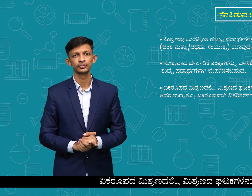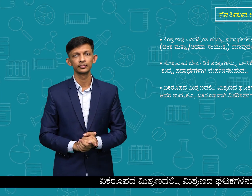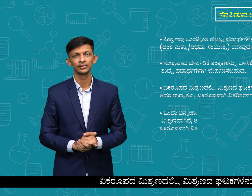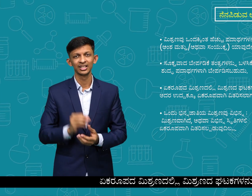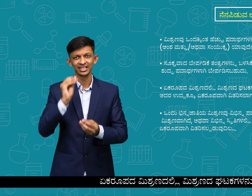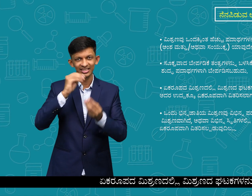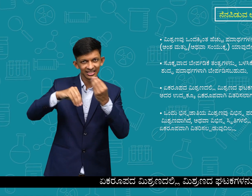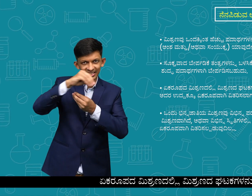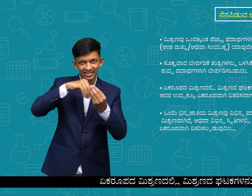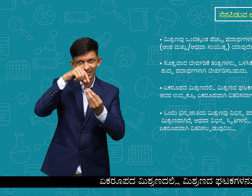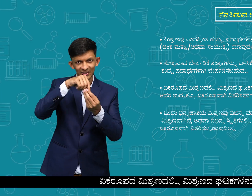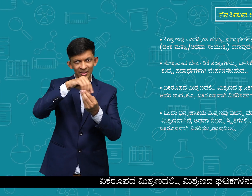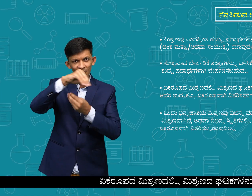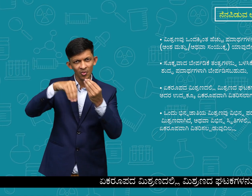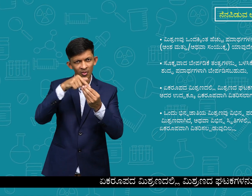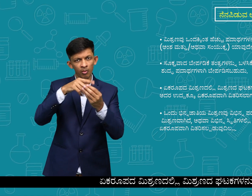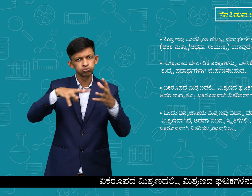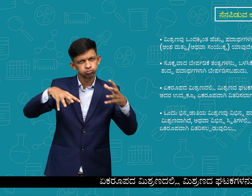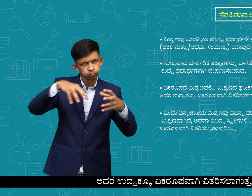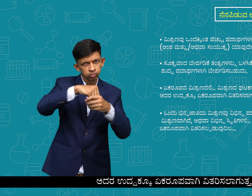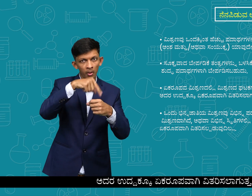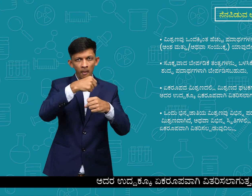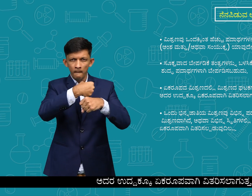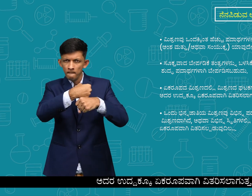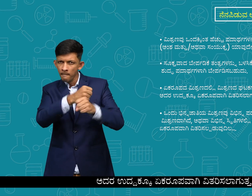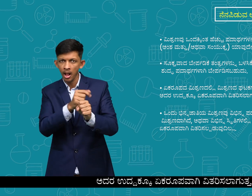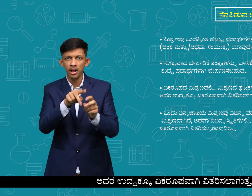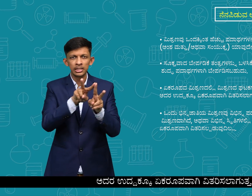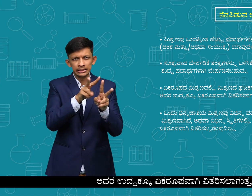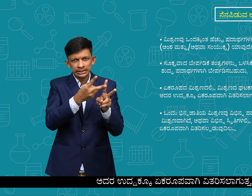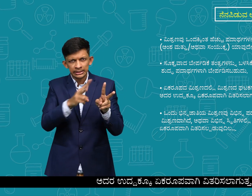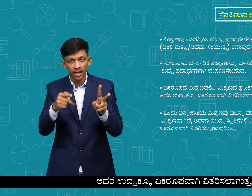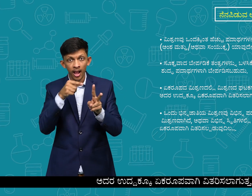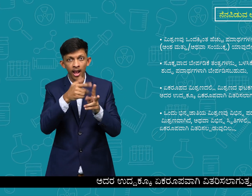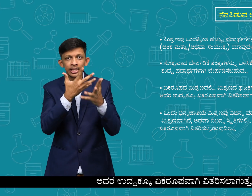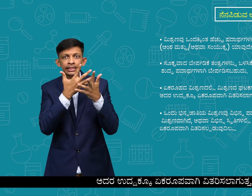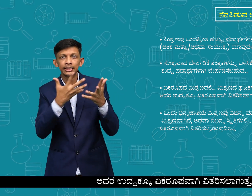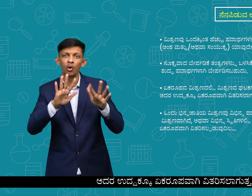ಏಕರೂಪದ ಮಿಶ್ರಣದಲ್ಲಿ ಮಿಶ್ರಣದ ಘಟಕಗಳನ್ನು ಅದರ ಉದ್ದಕ್ಕೂ ಏಕರೂಪವಾಗಿ ವಿತರಿಸಲಾಗುತ್ತದೆ.